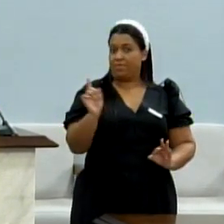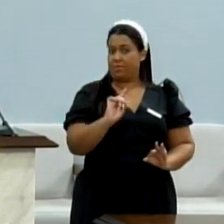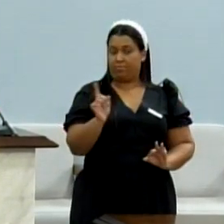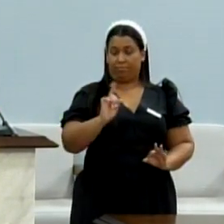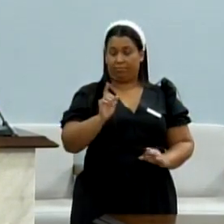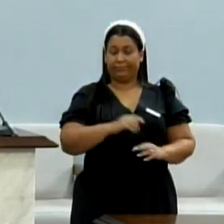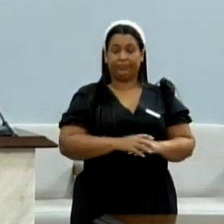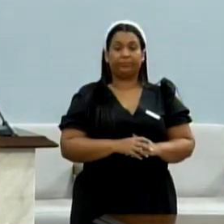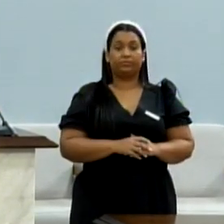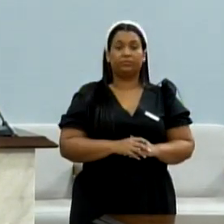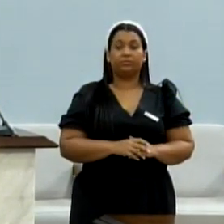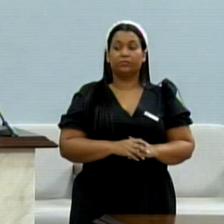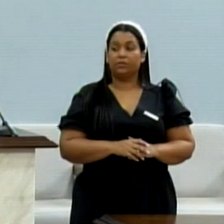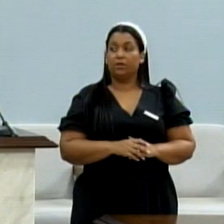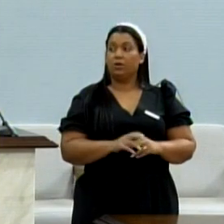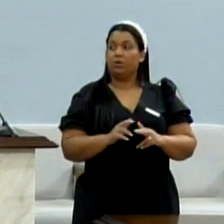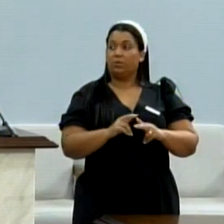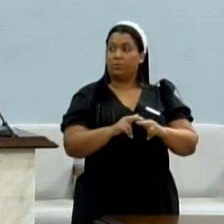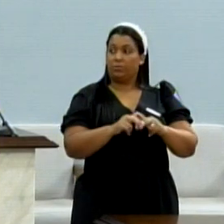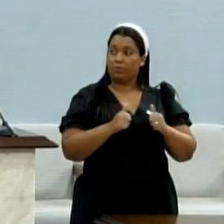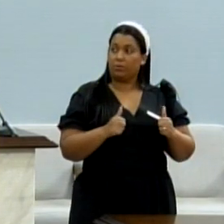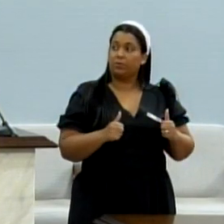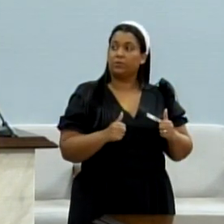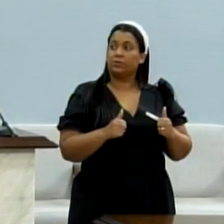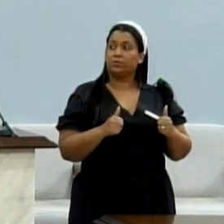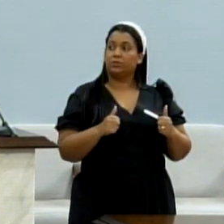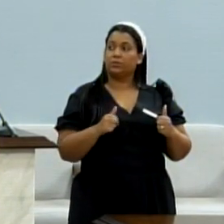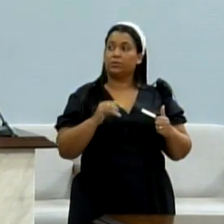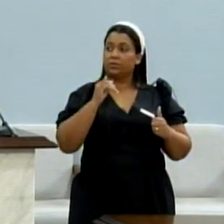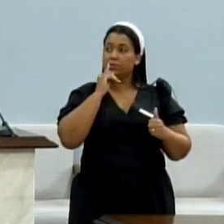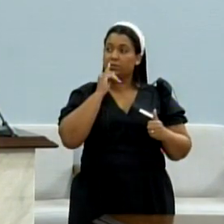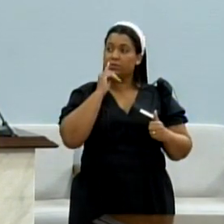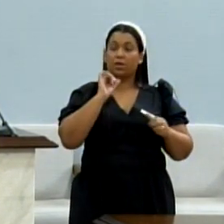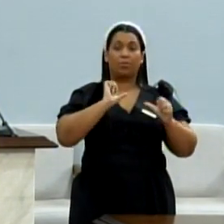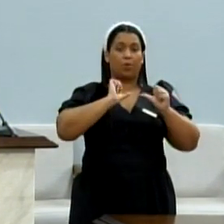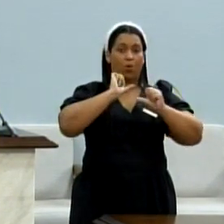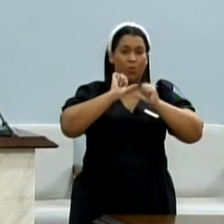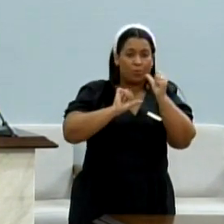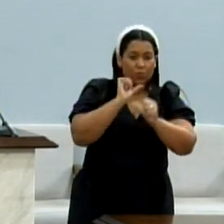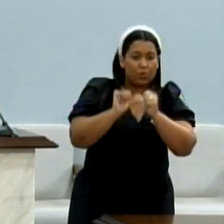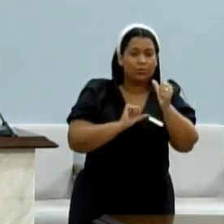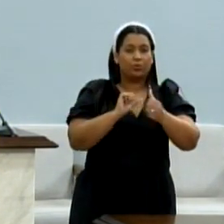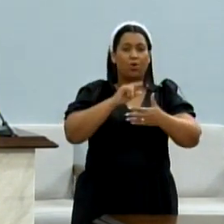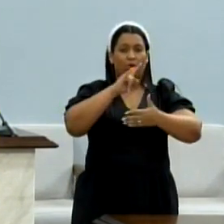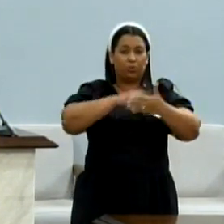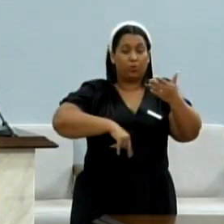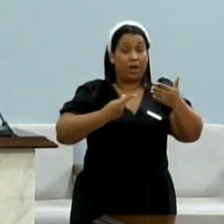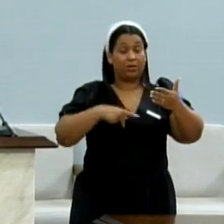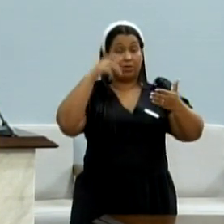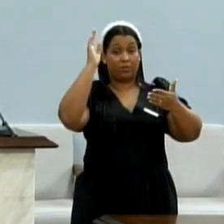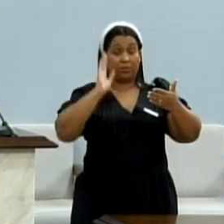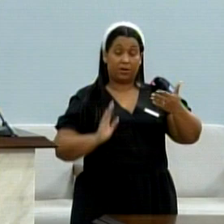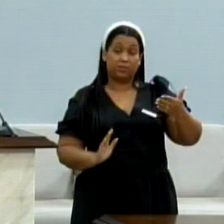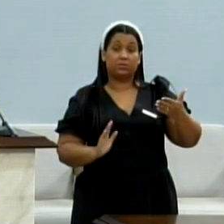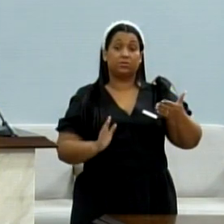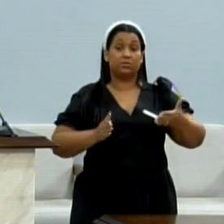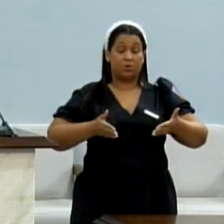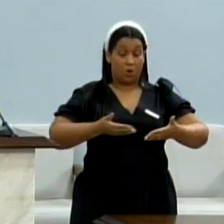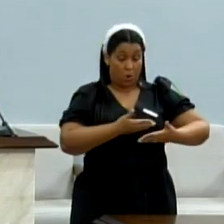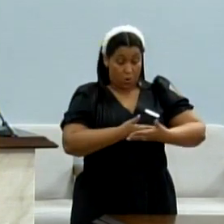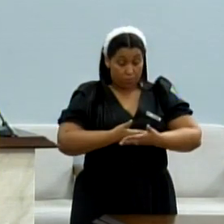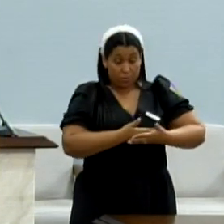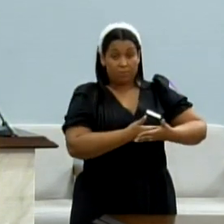E aqui, em função do Jacob ele ter virado um símbolo que mudou a certidão de nascimento no Brasil, hoje esses bebês podem